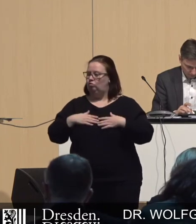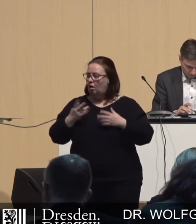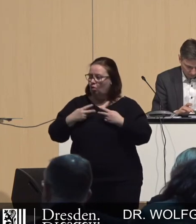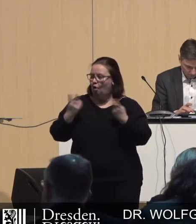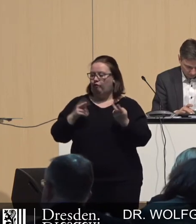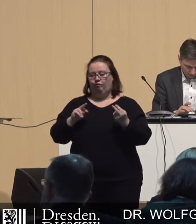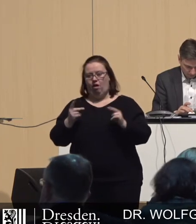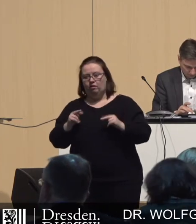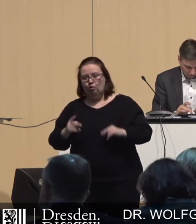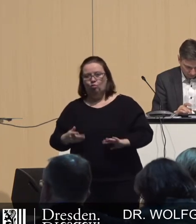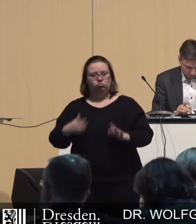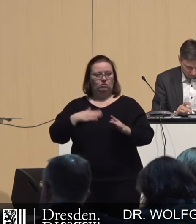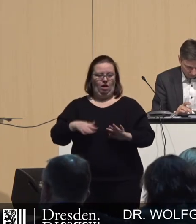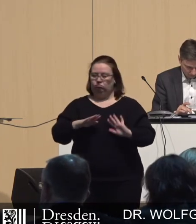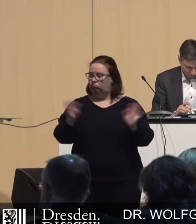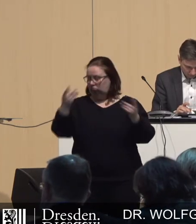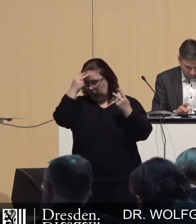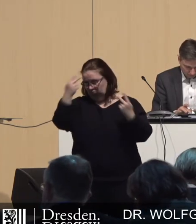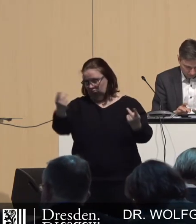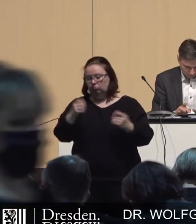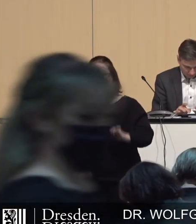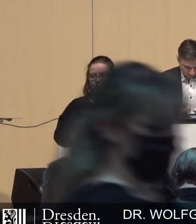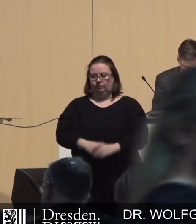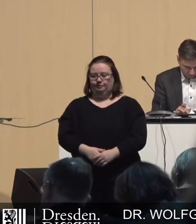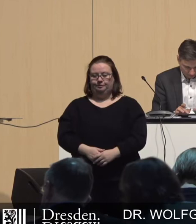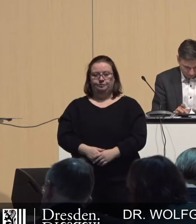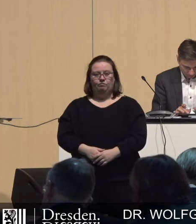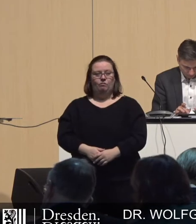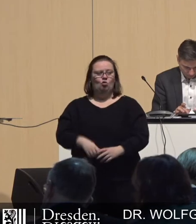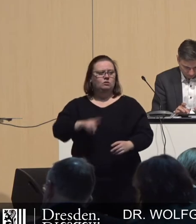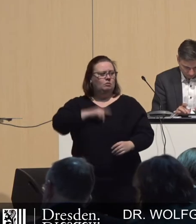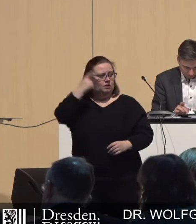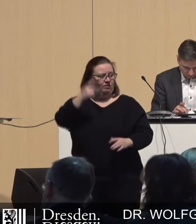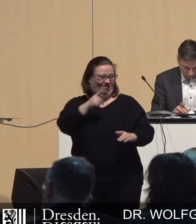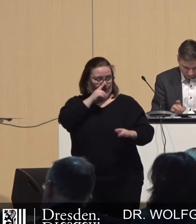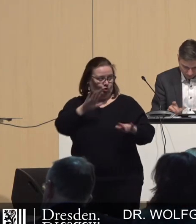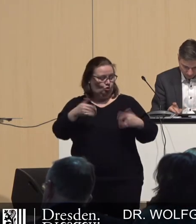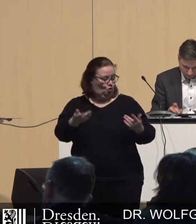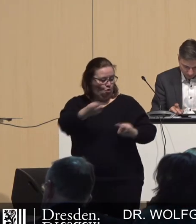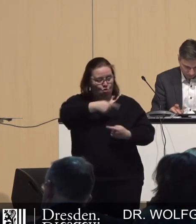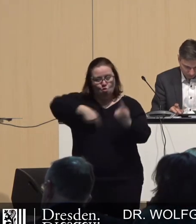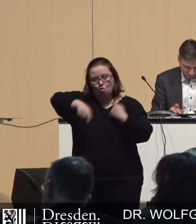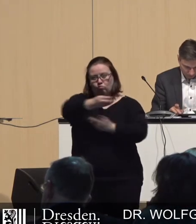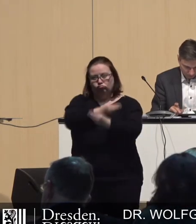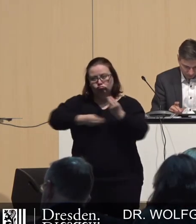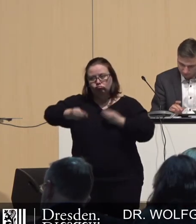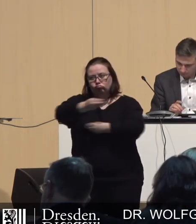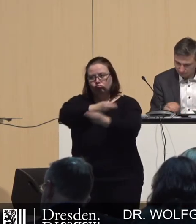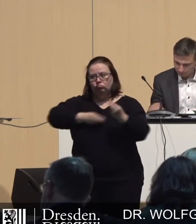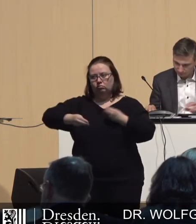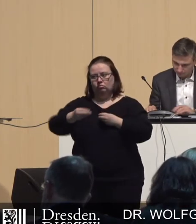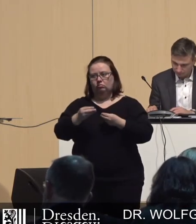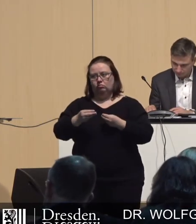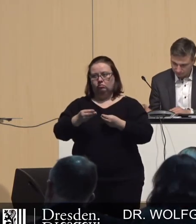für Änderungsanträge von anderen Fraktionen. Ich denke, wenn wir so zueinander kommen, dann machen wir